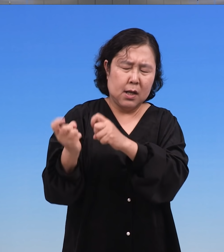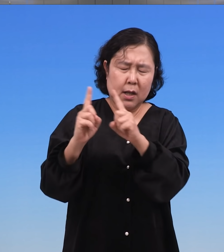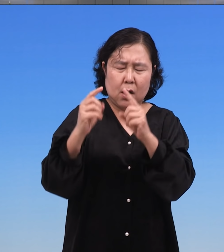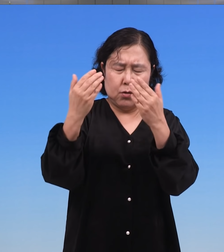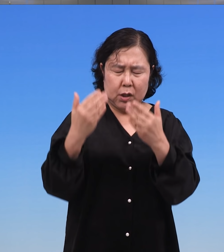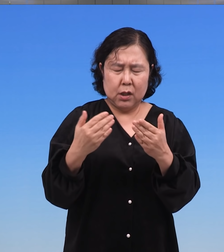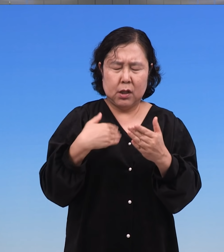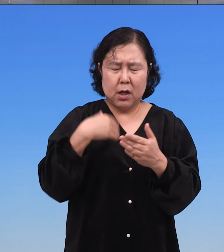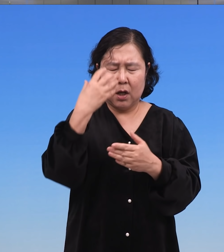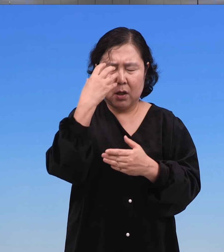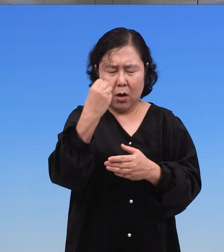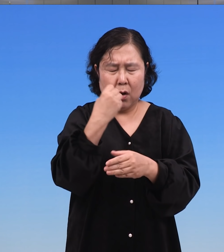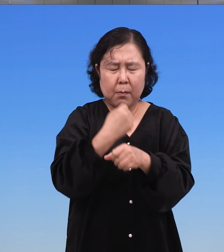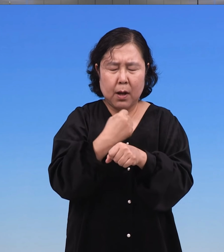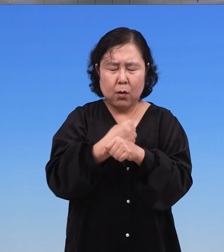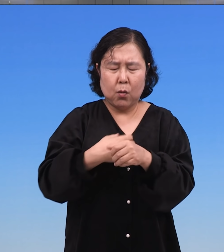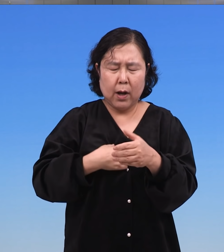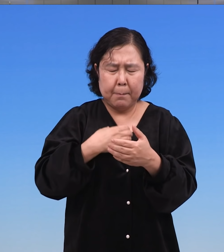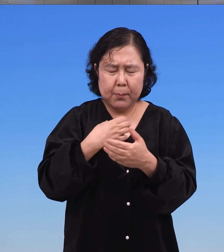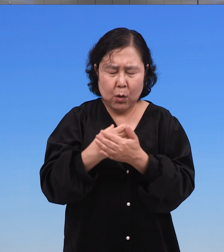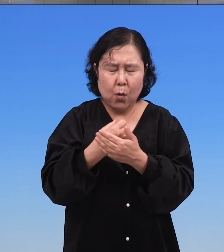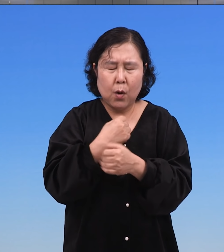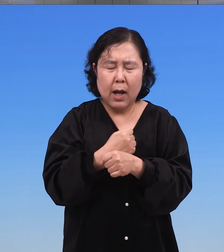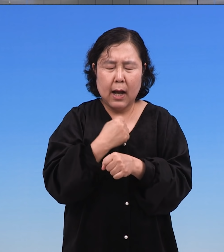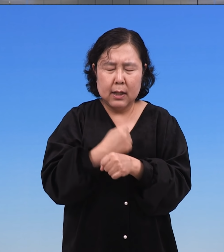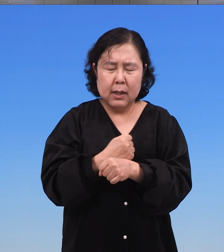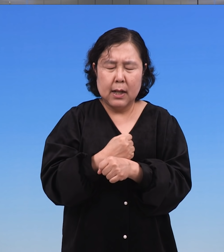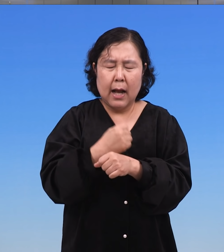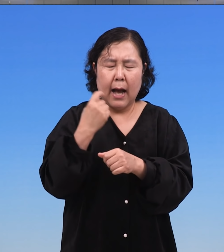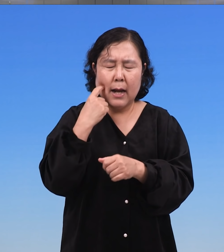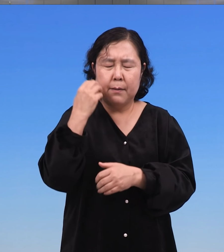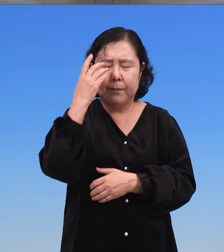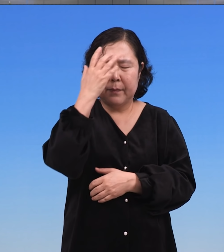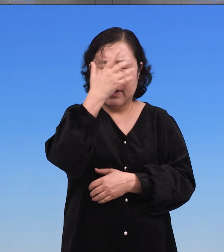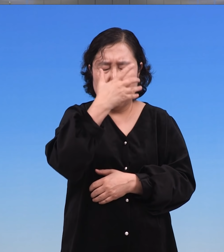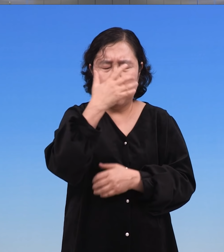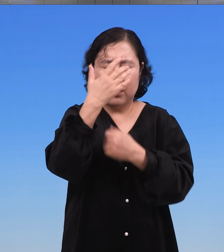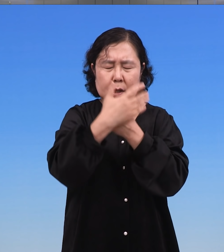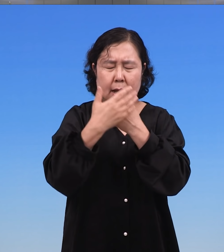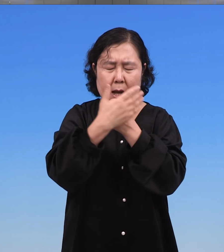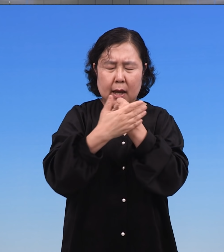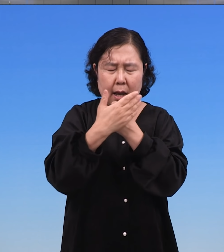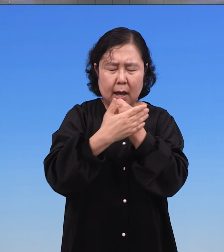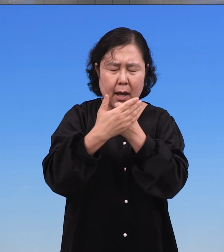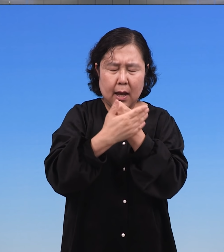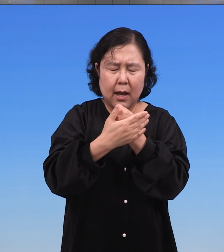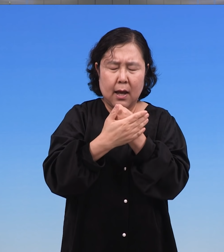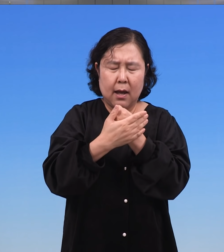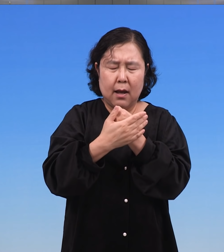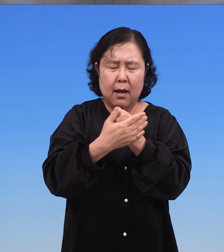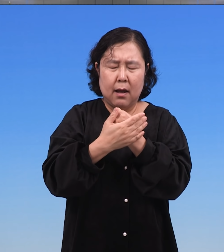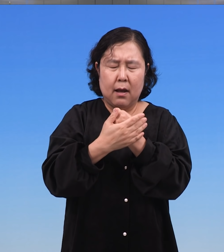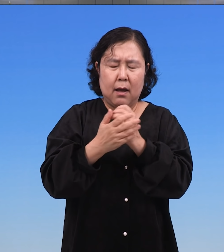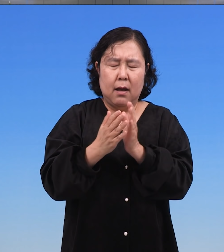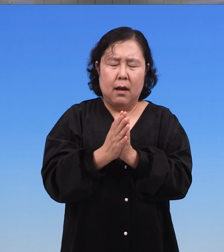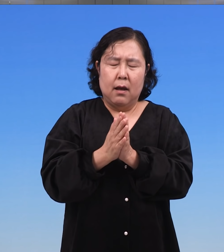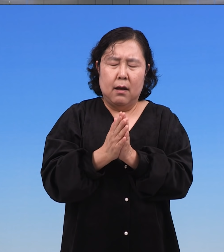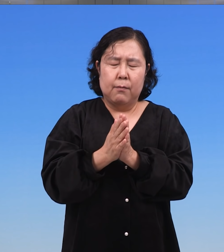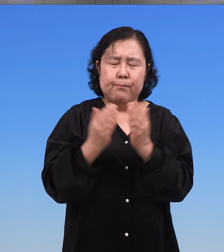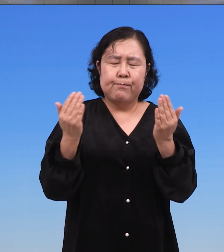살려주시는가를 하나님 목도하고 감격하는 그런 하나님 아름다운 은혜의